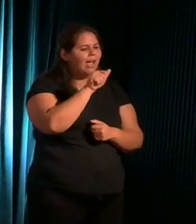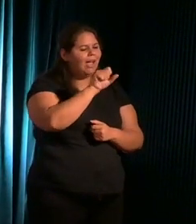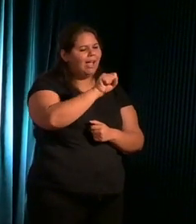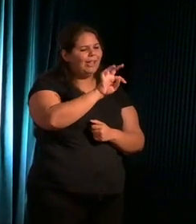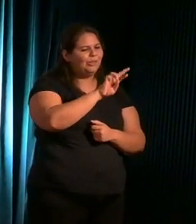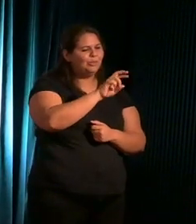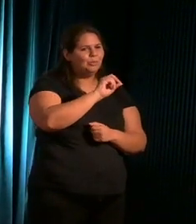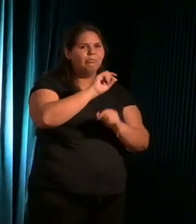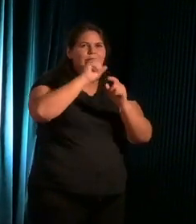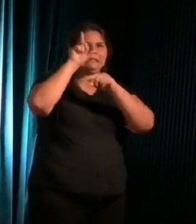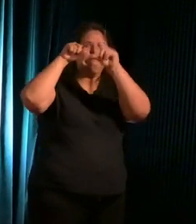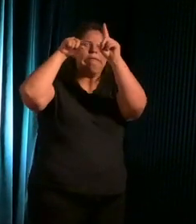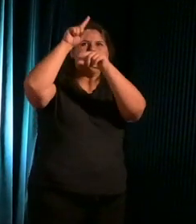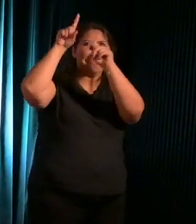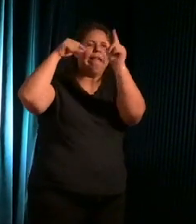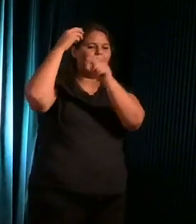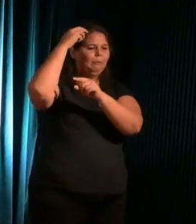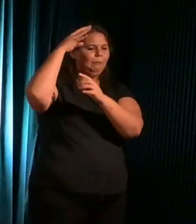estrelas.